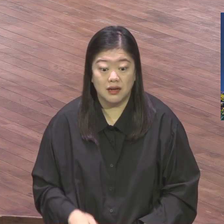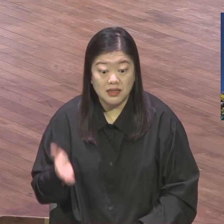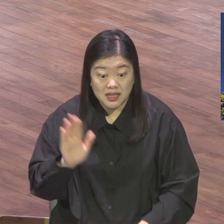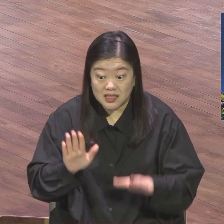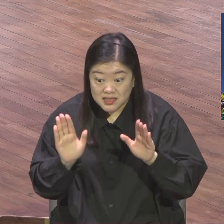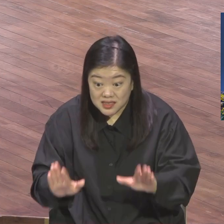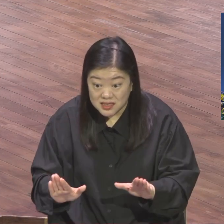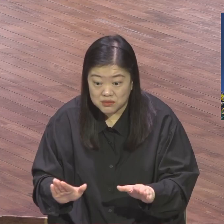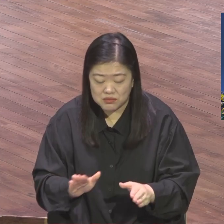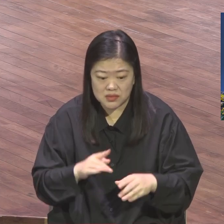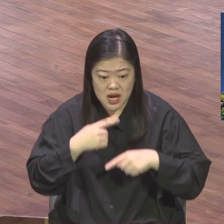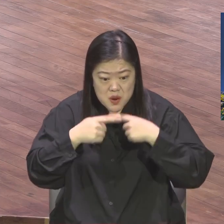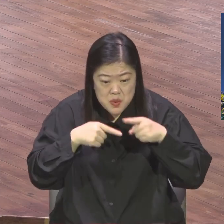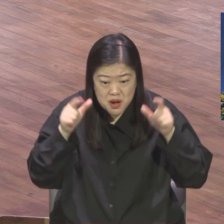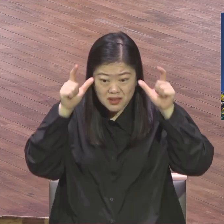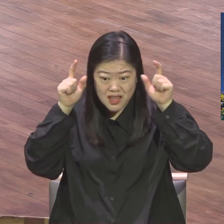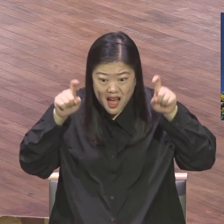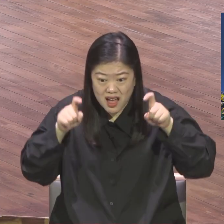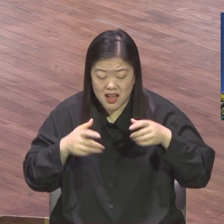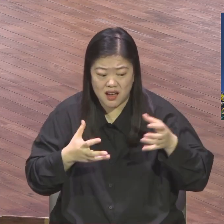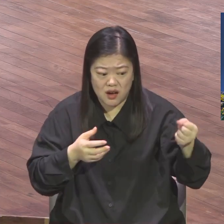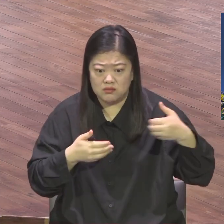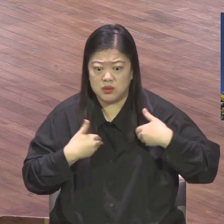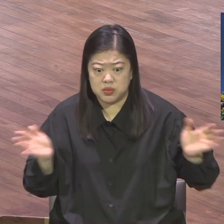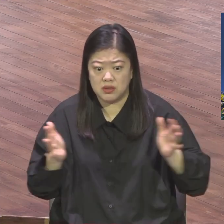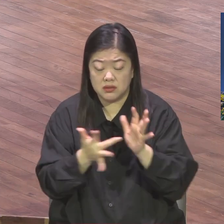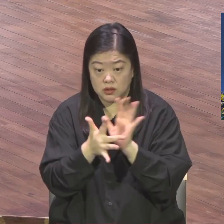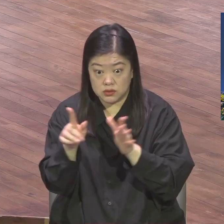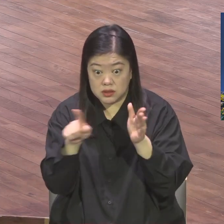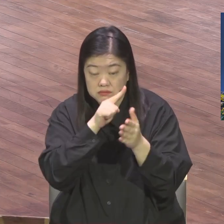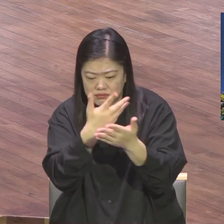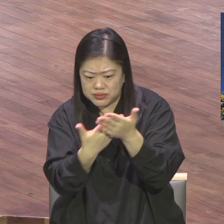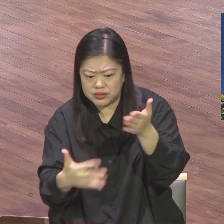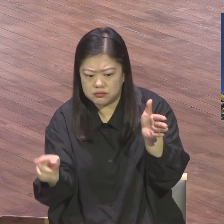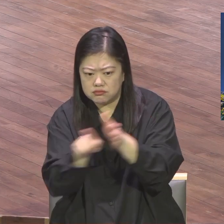보혈의 피다. 보혈의 피.